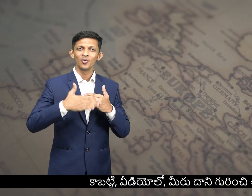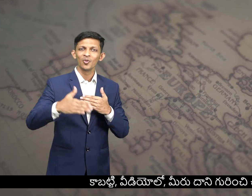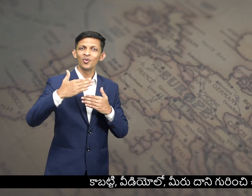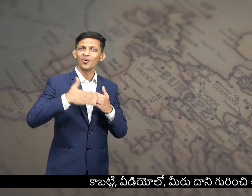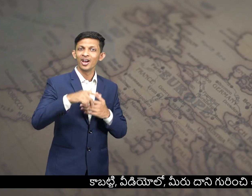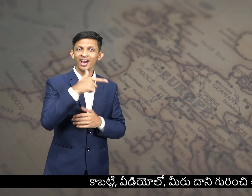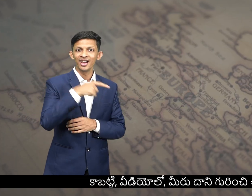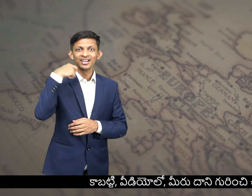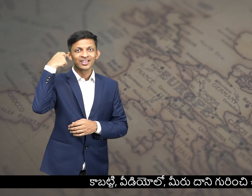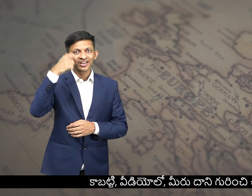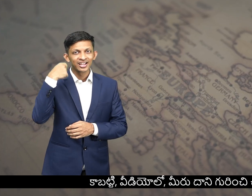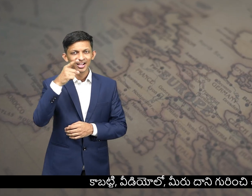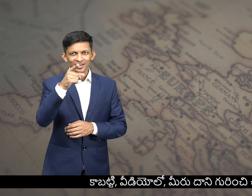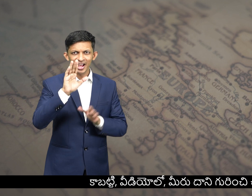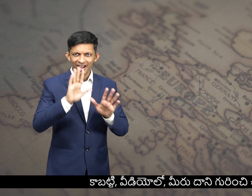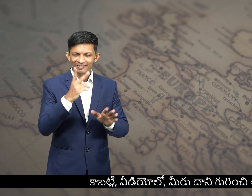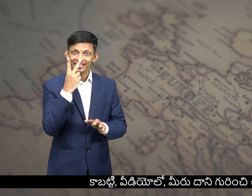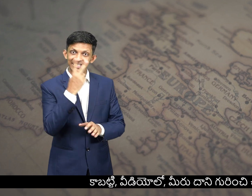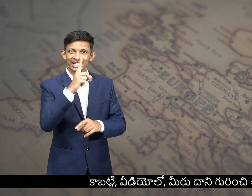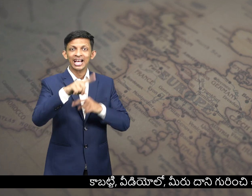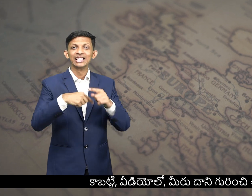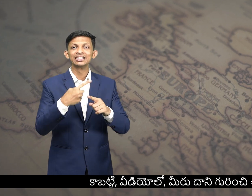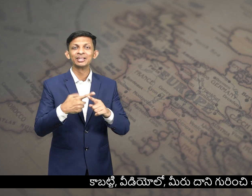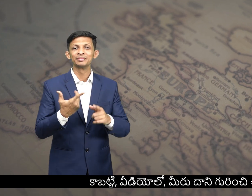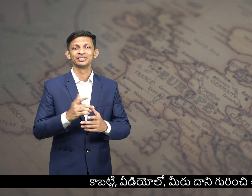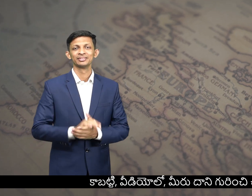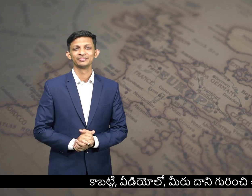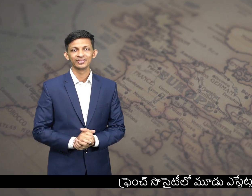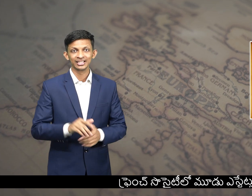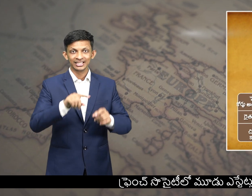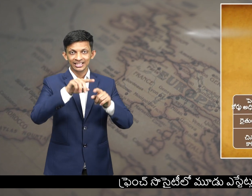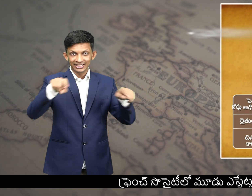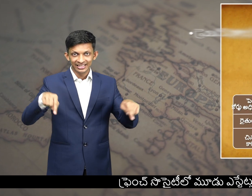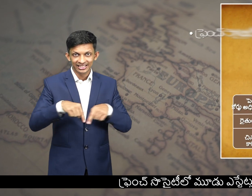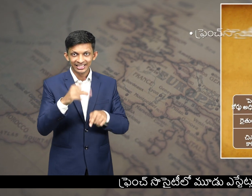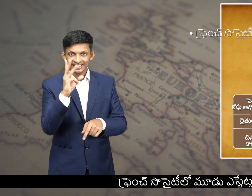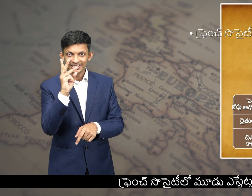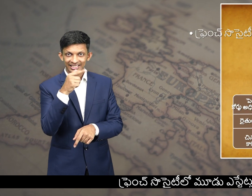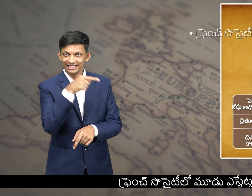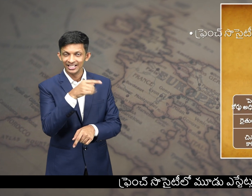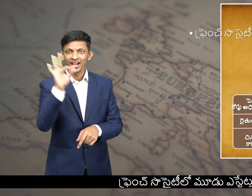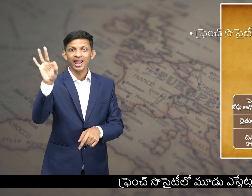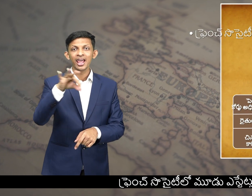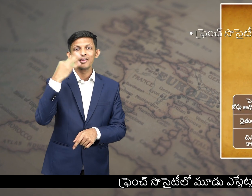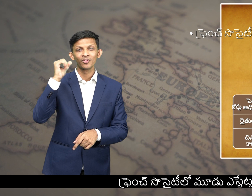కాబట్టి వీడియోలో మీరు దాని గురించి చూశారు. ఫ్రెంచ్ సొసైటీలో 3 ఎస్టేట్లు.